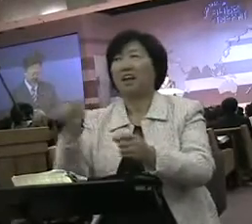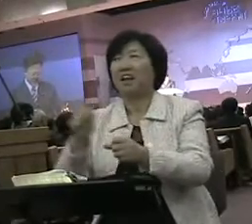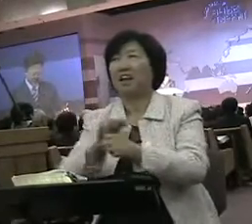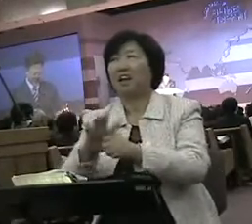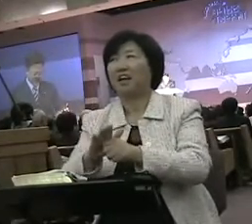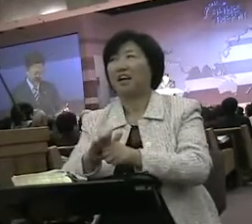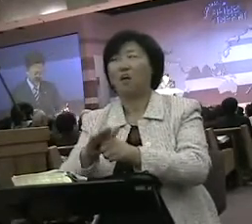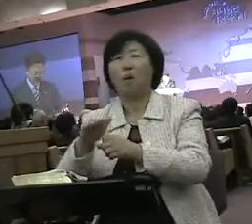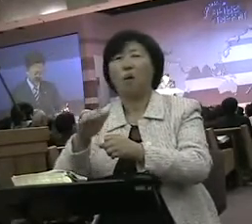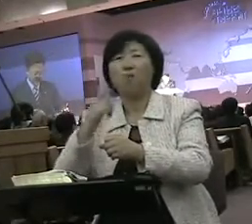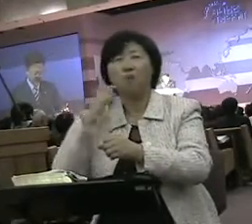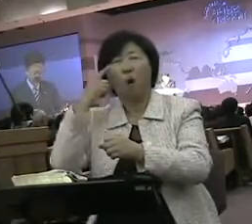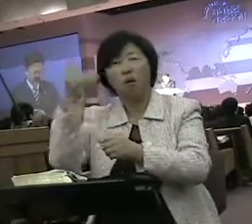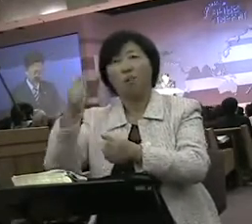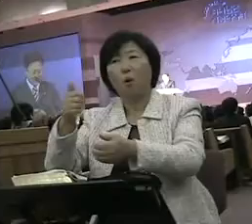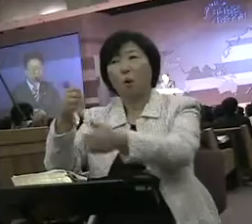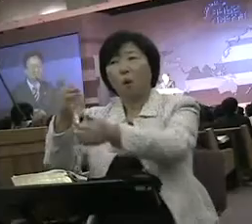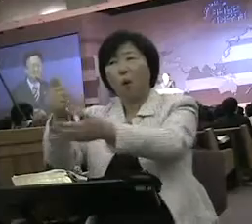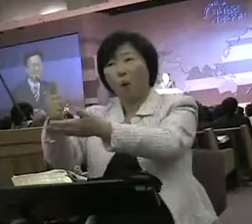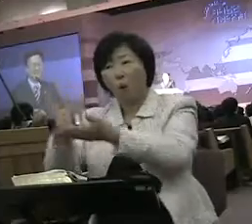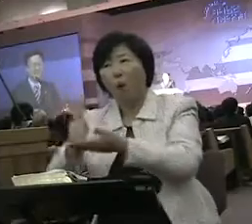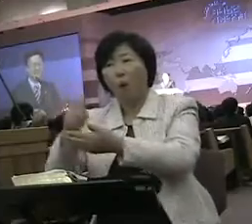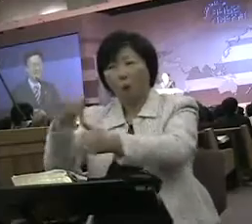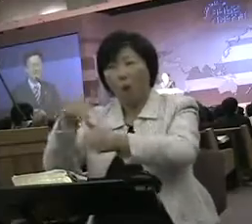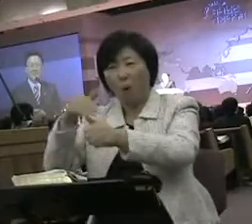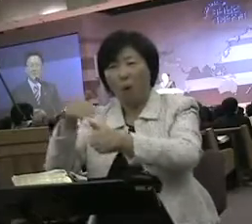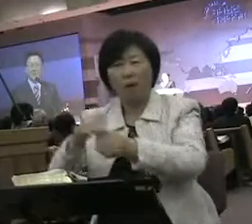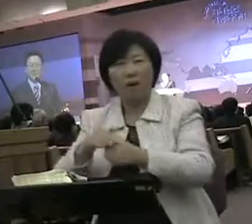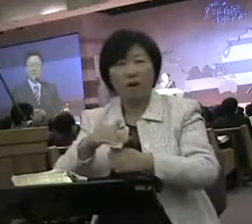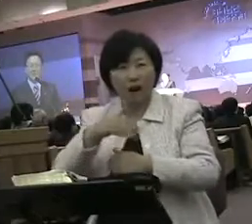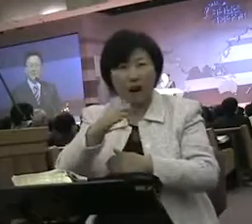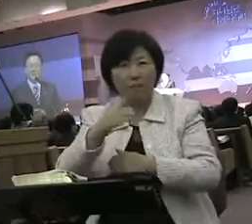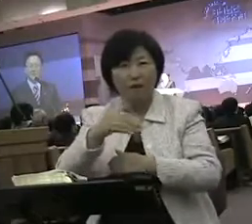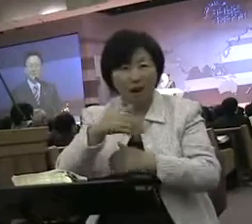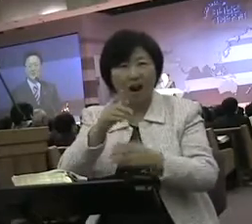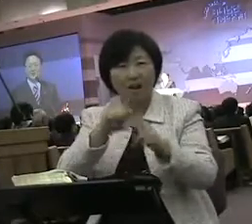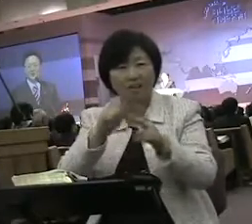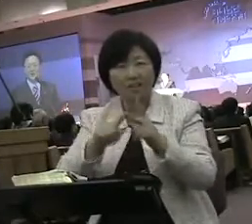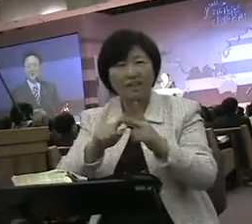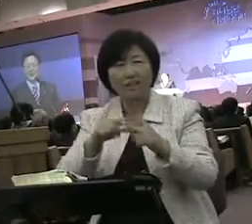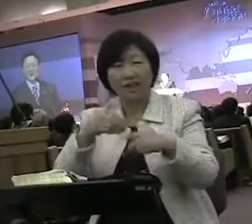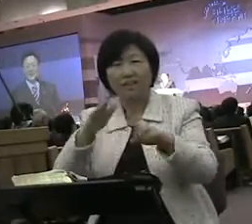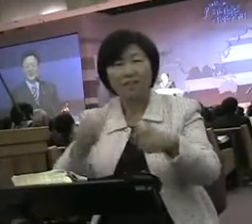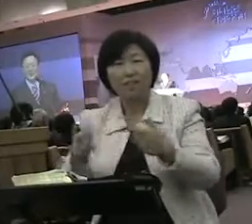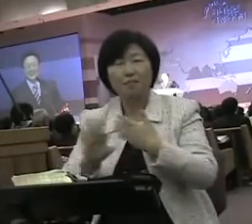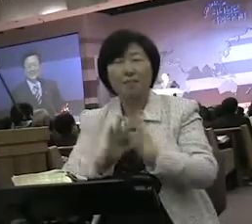청빙이 들어와서 가면 가든지 안 갈 거면 입을 다무는 거죠.